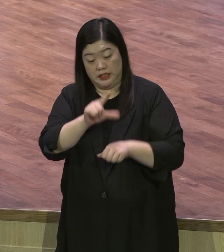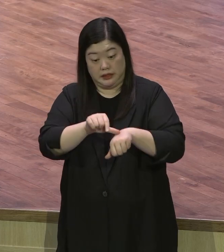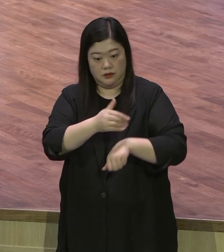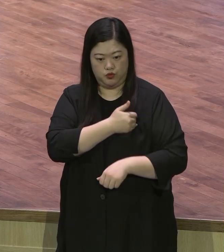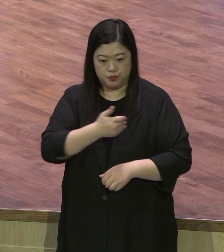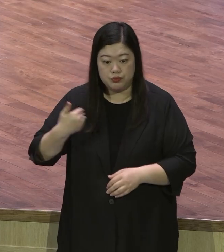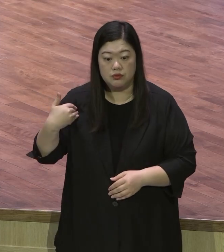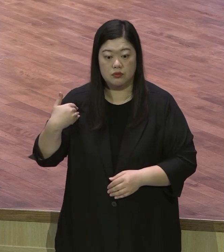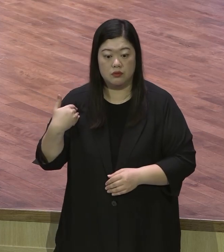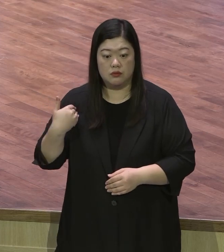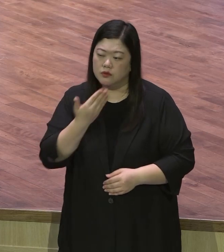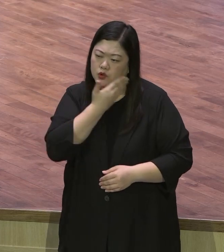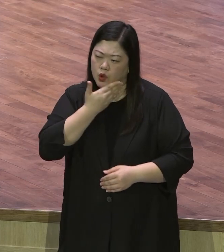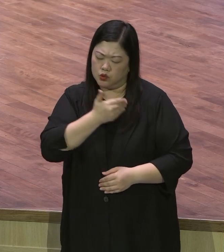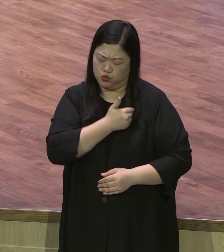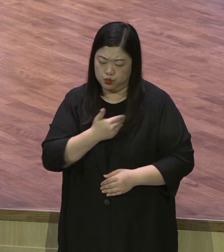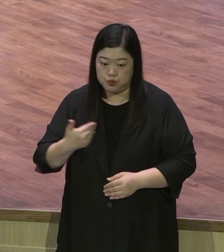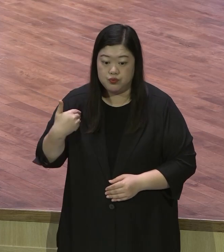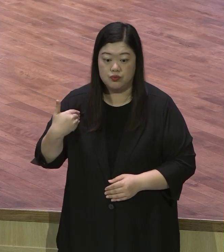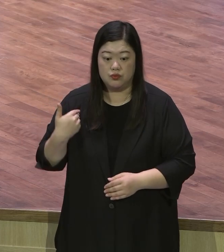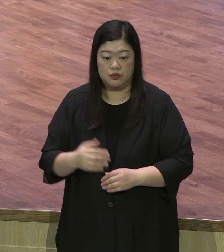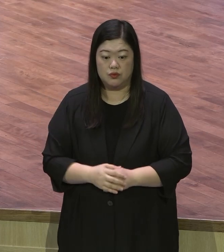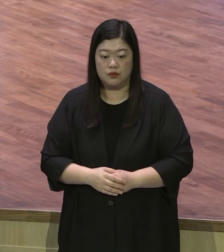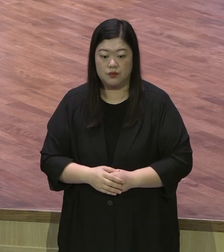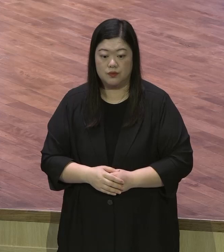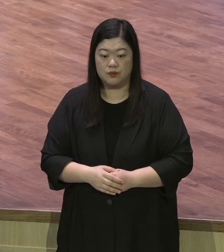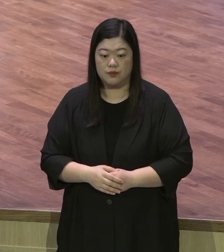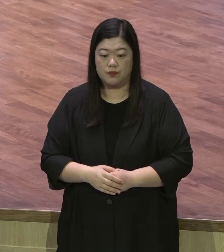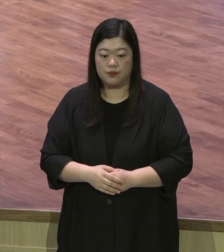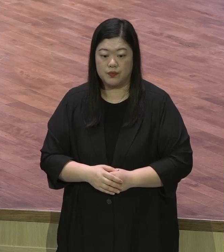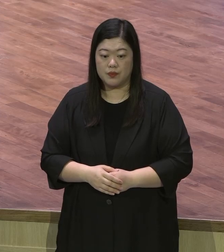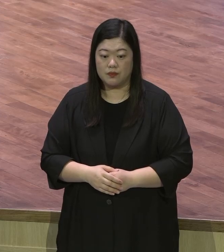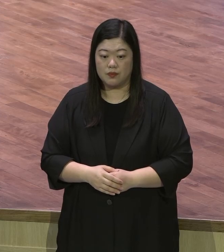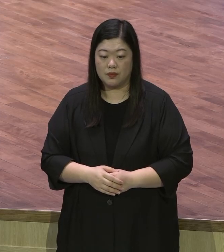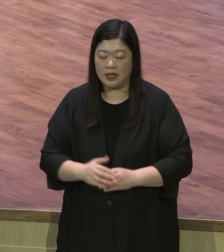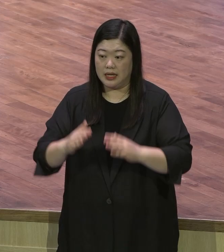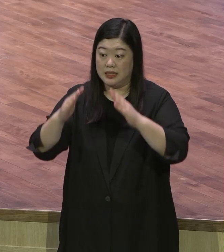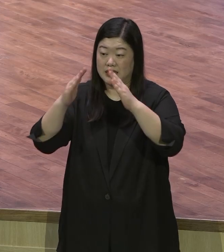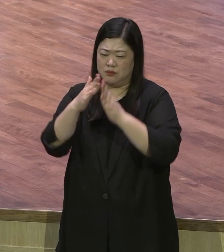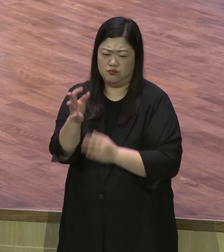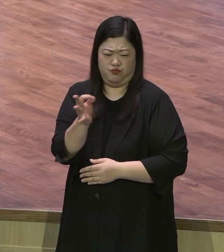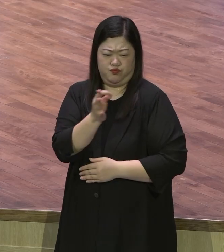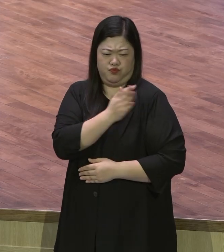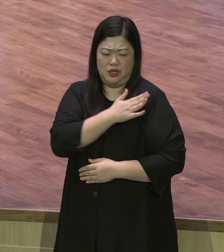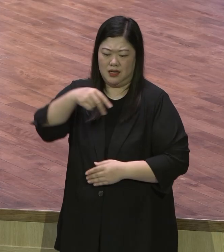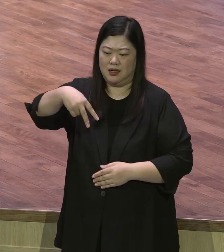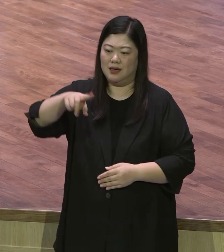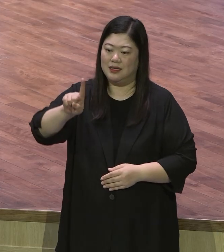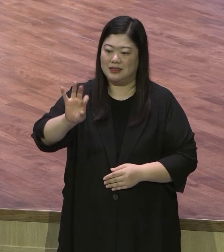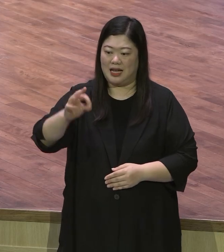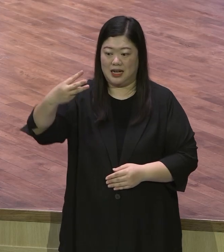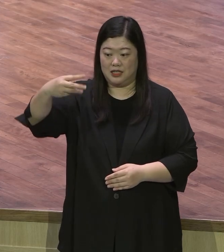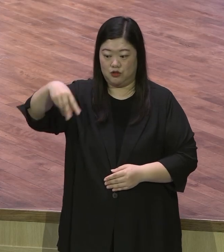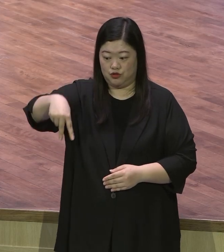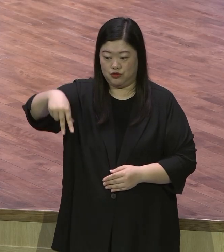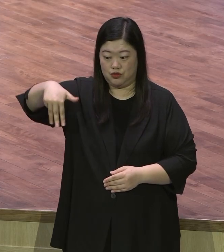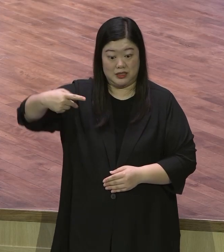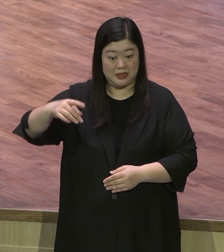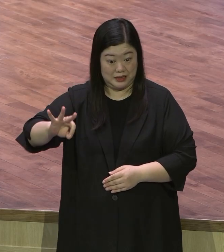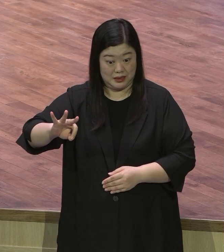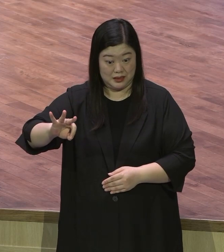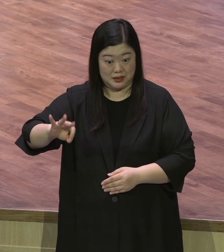뭐 그렇게 뭐 딱 그냥 어떤 백인들 보면 상류층도 보면 저 이 뭡니까 이 어? 이 정권에서 다니 분들